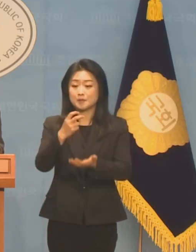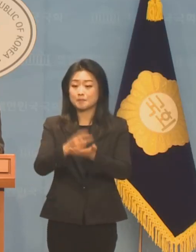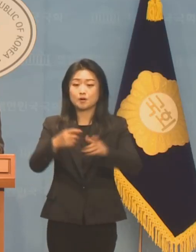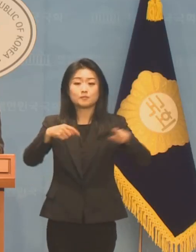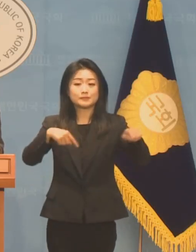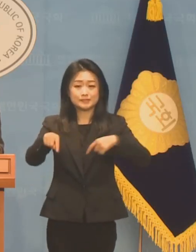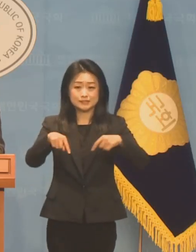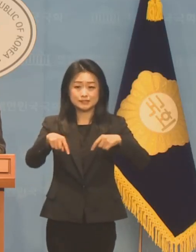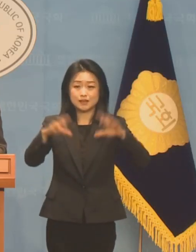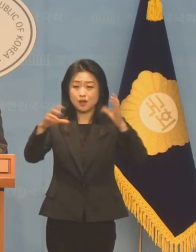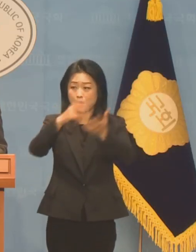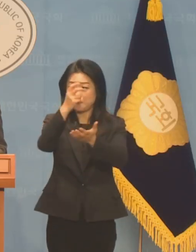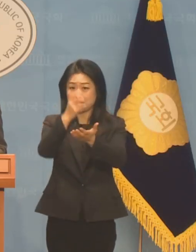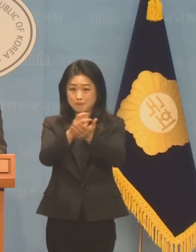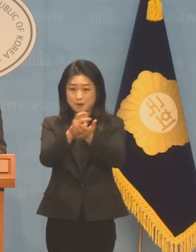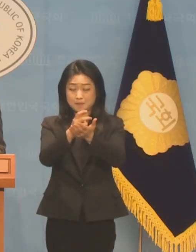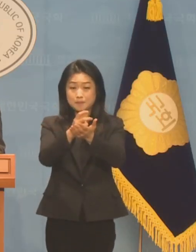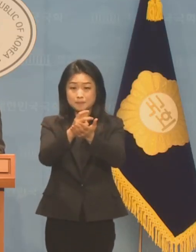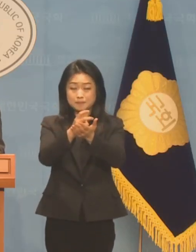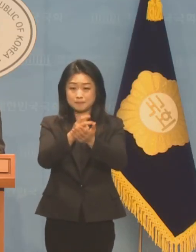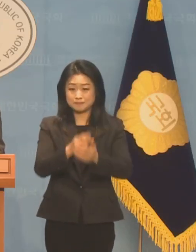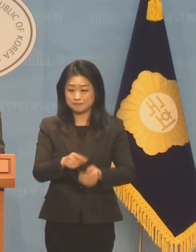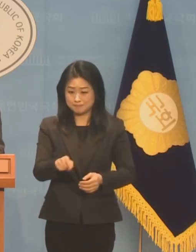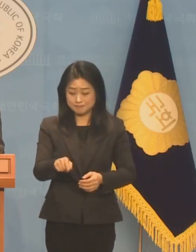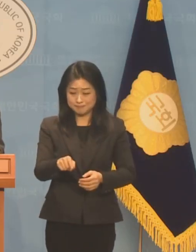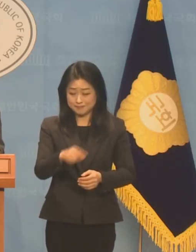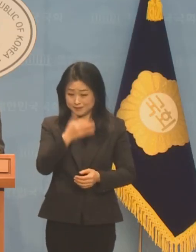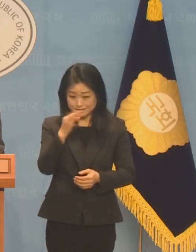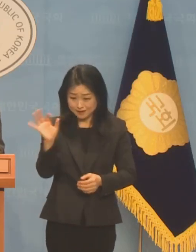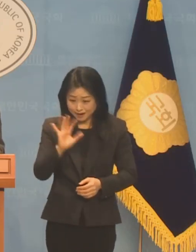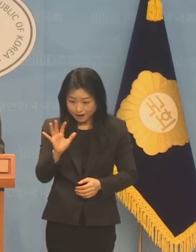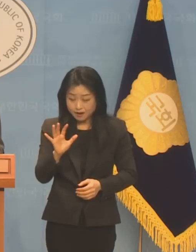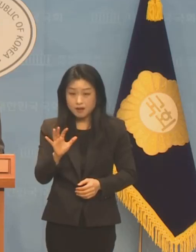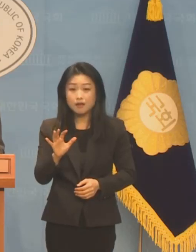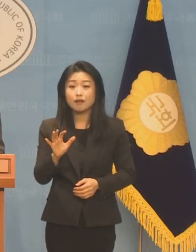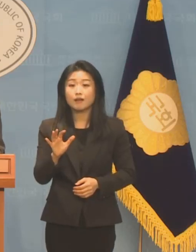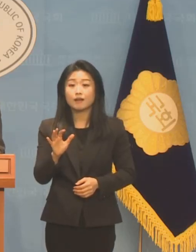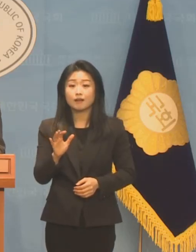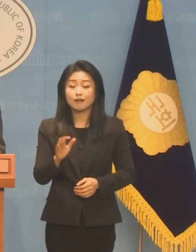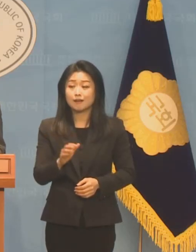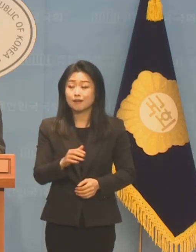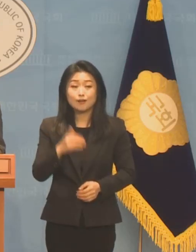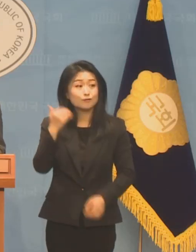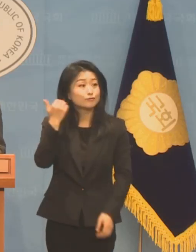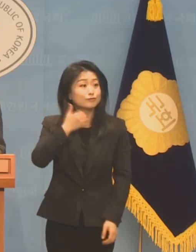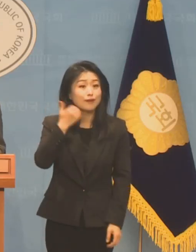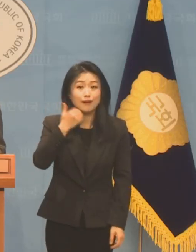법치주의와 헌법 질서마저 부정한다면 과연 어떤